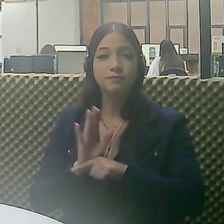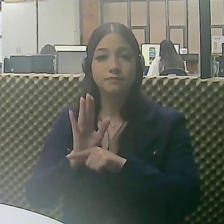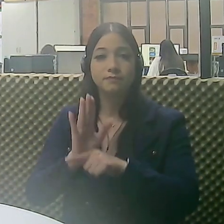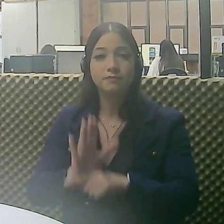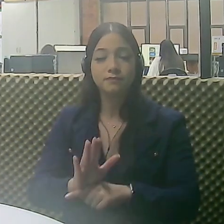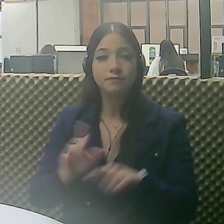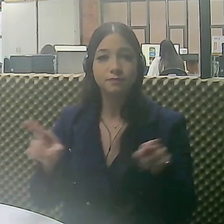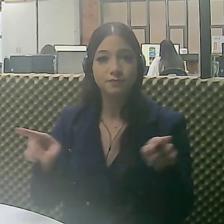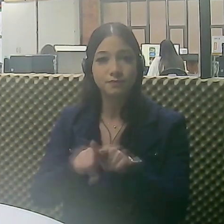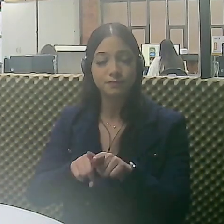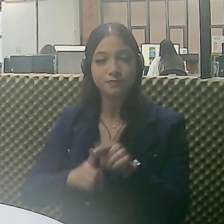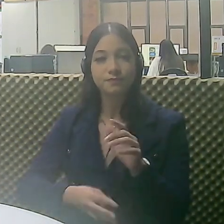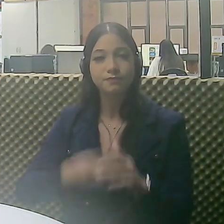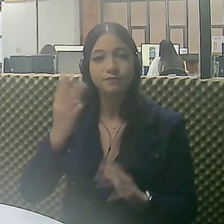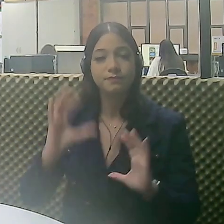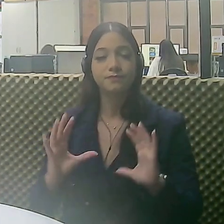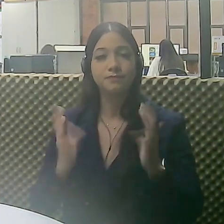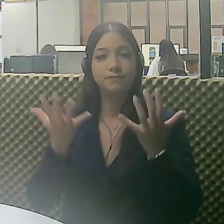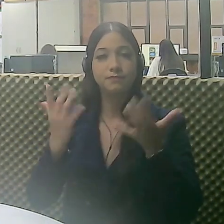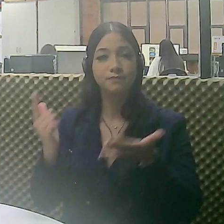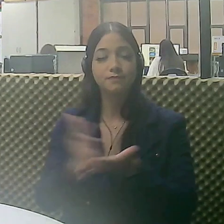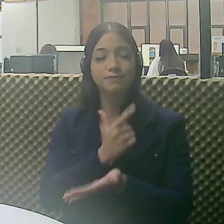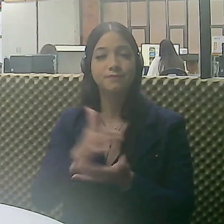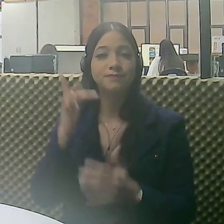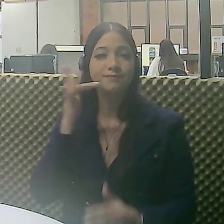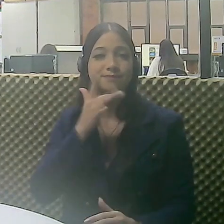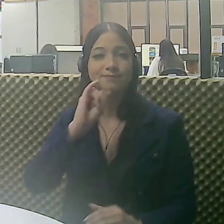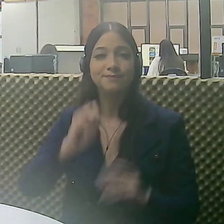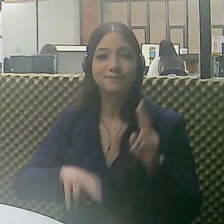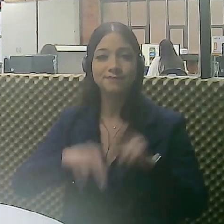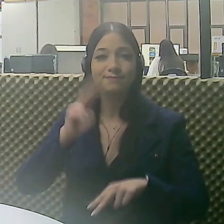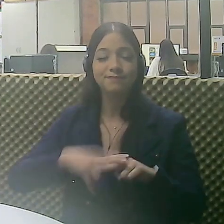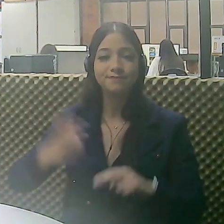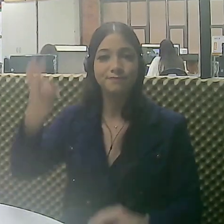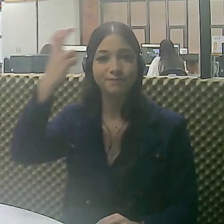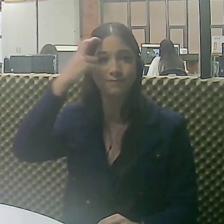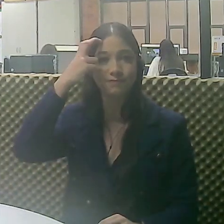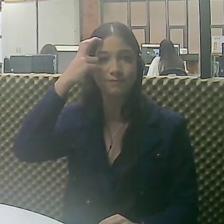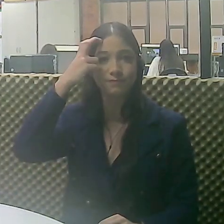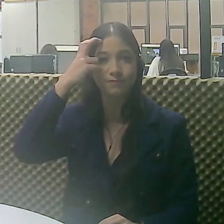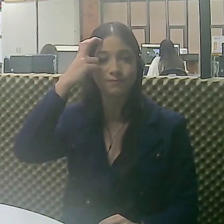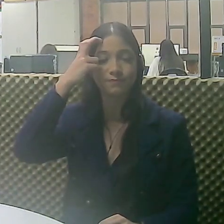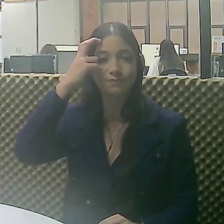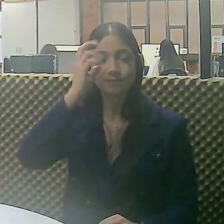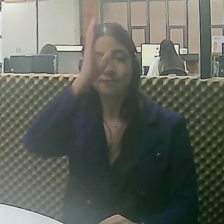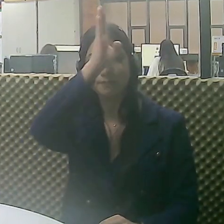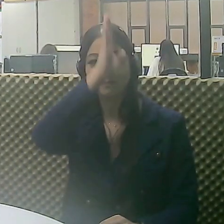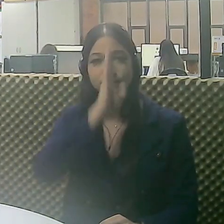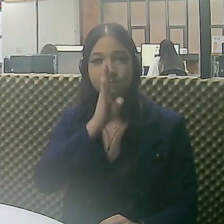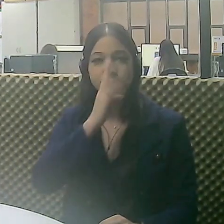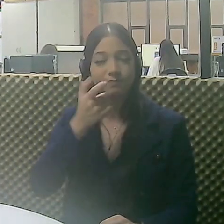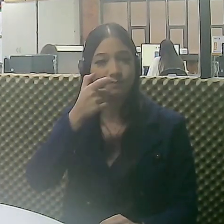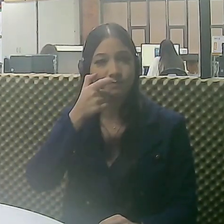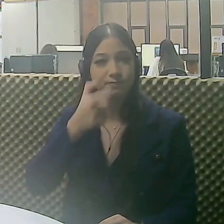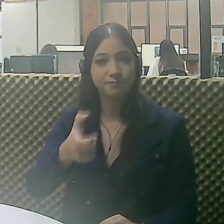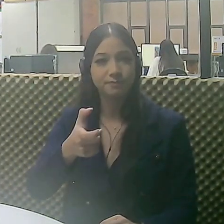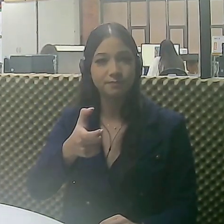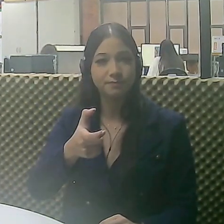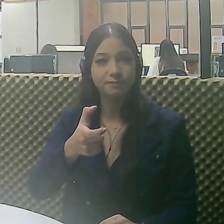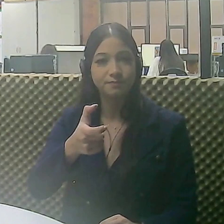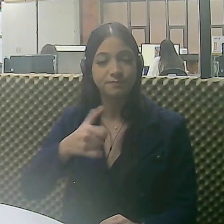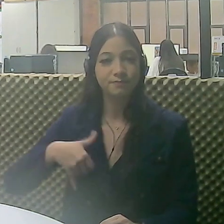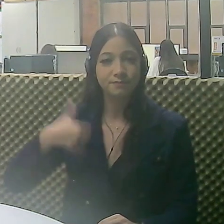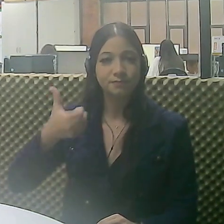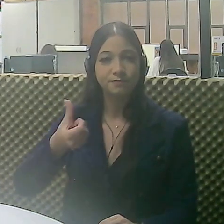poderão fazer parte da terceira edição do e-book Delícias Juninas com Cultura. A participação é gratuita e os interessados devem ter acima